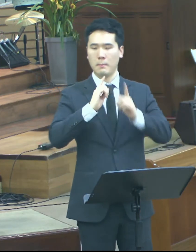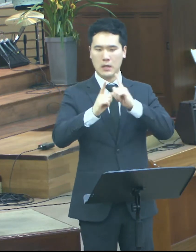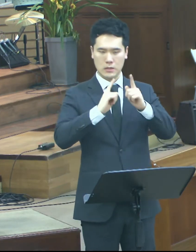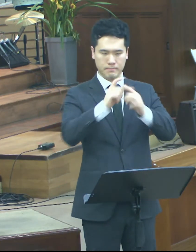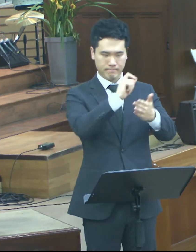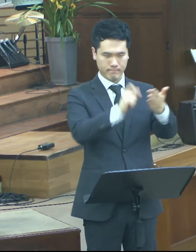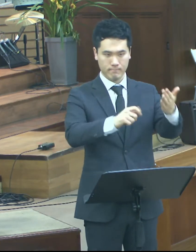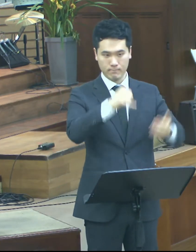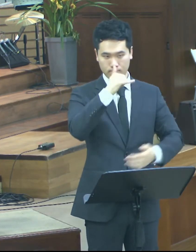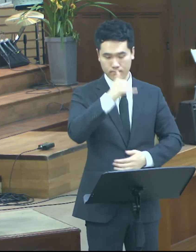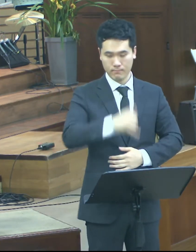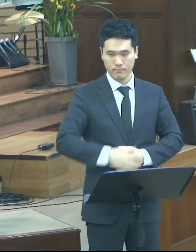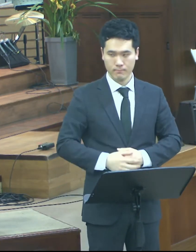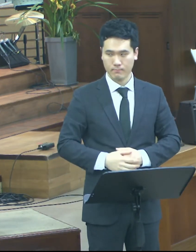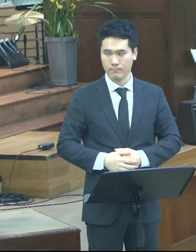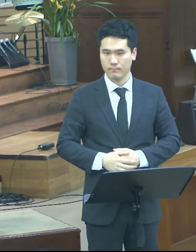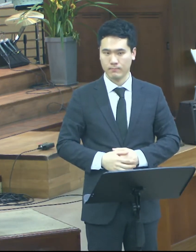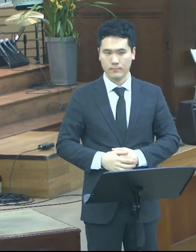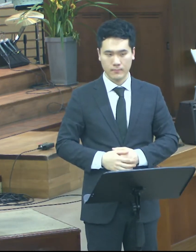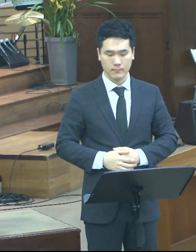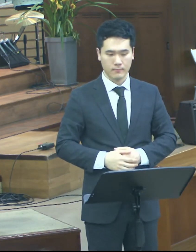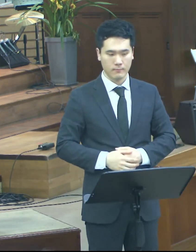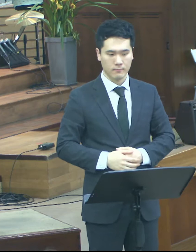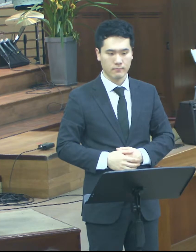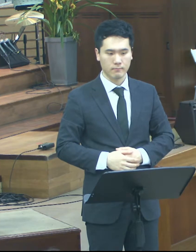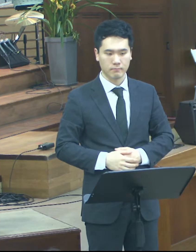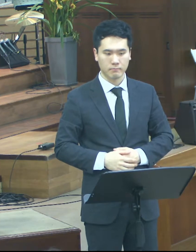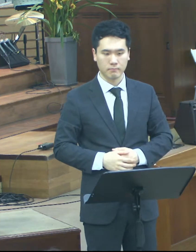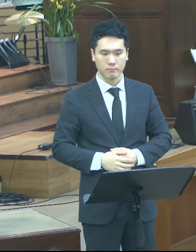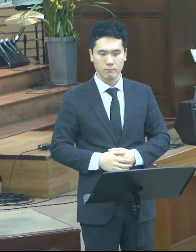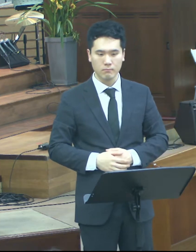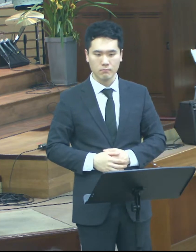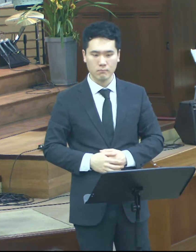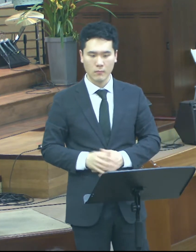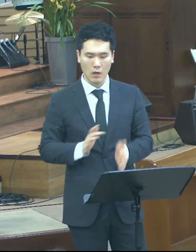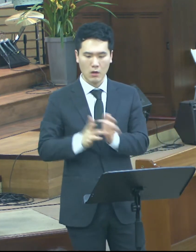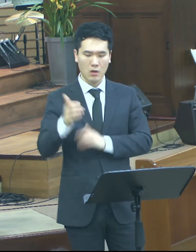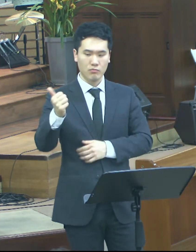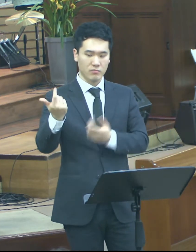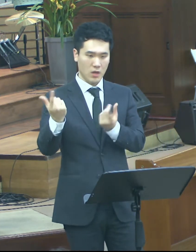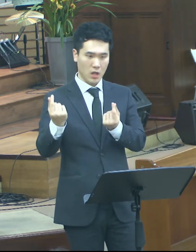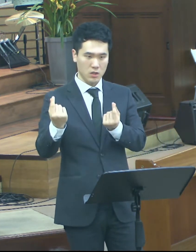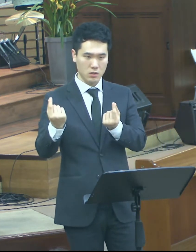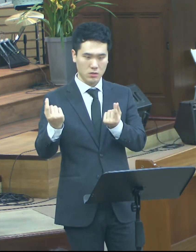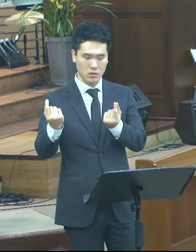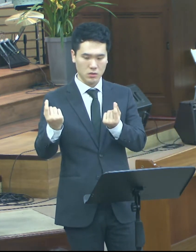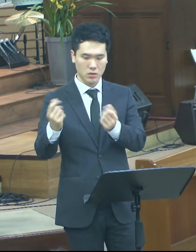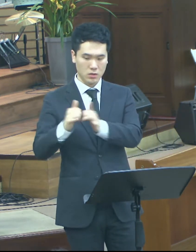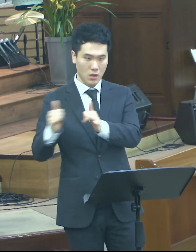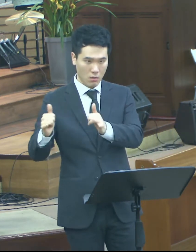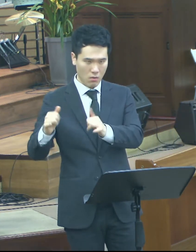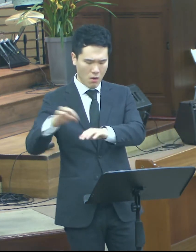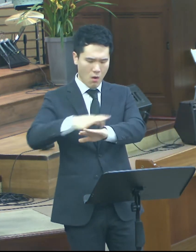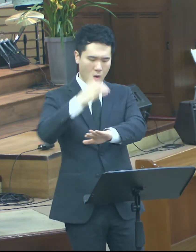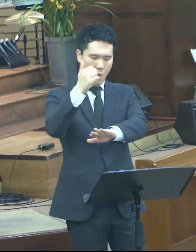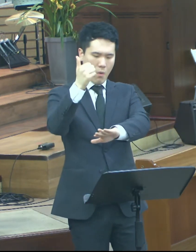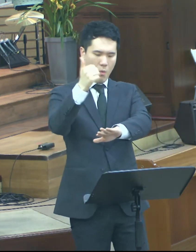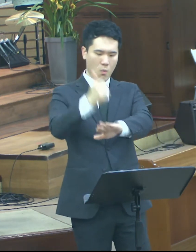있습니다. 이런 분이 임금이 되면 정말 잘 먹고 잘 살겠다 이런 움직임이 언제나 있기